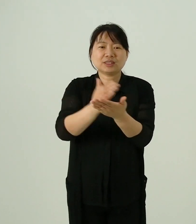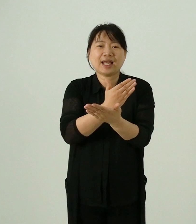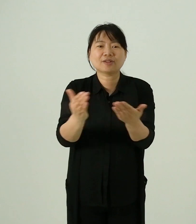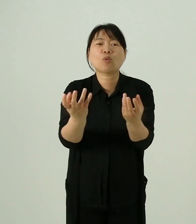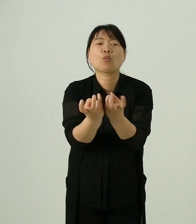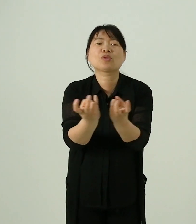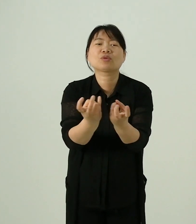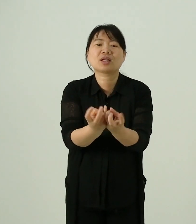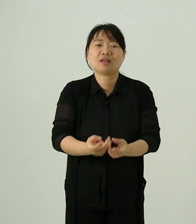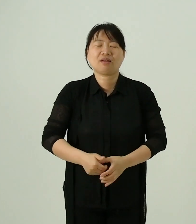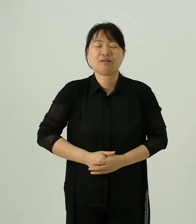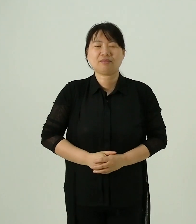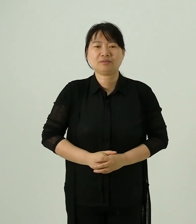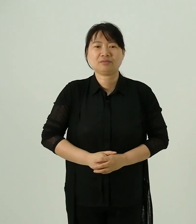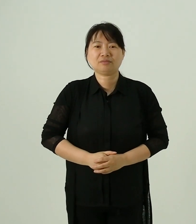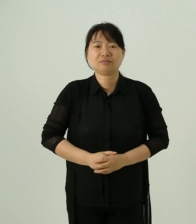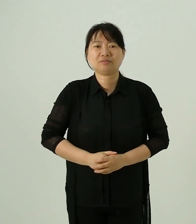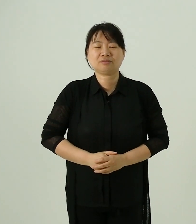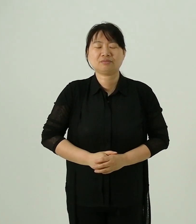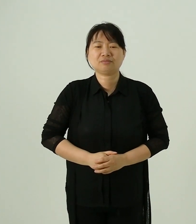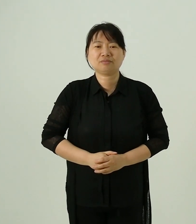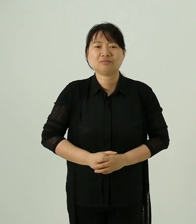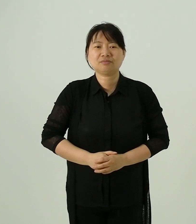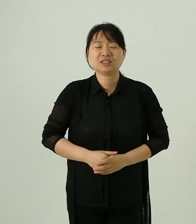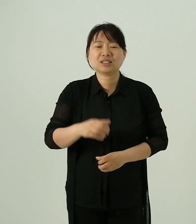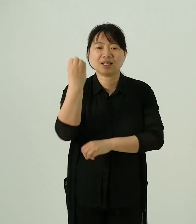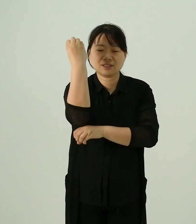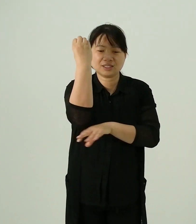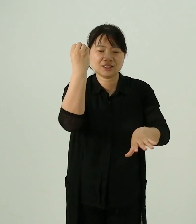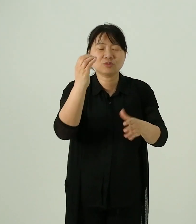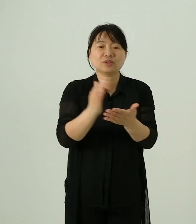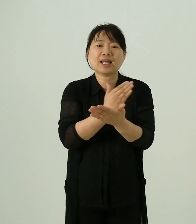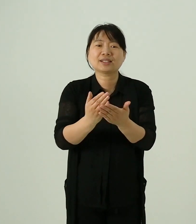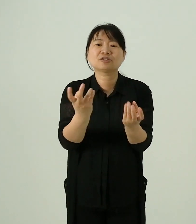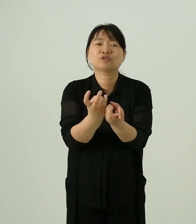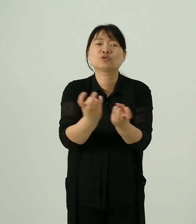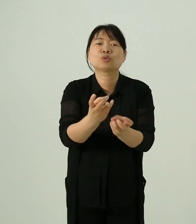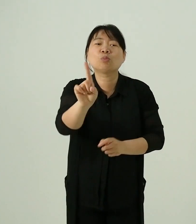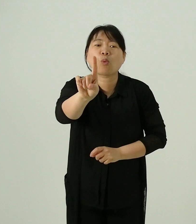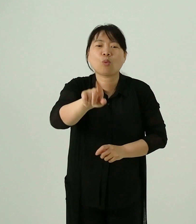겁니까? 네? 이 제자들은